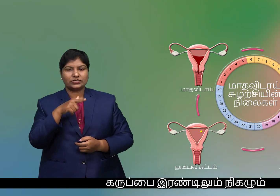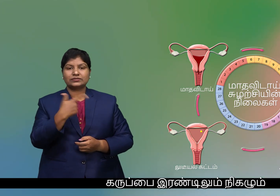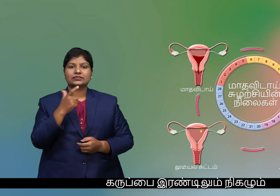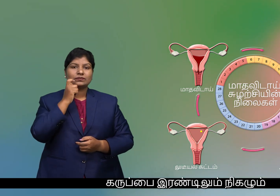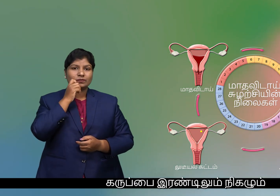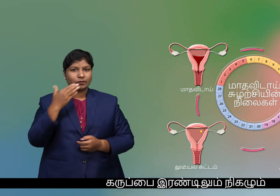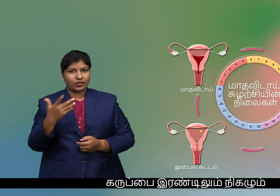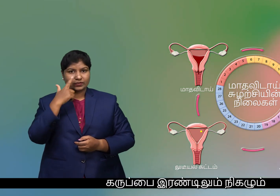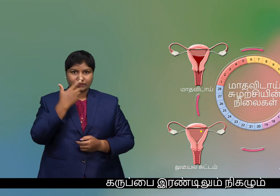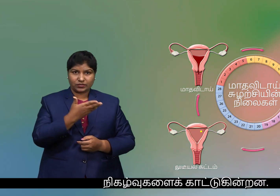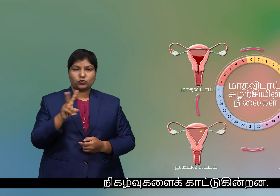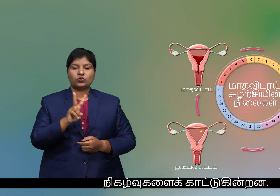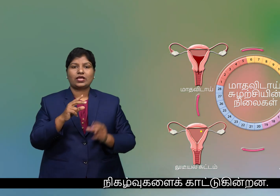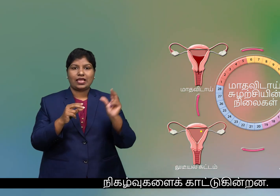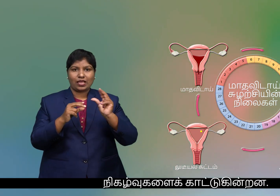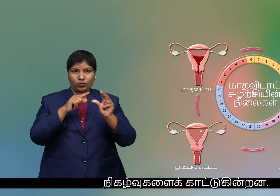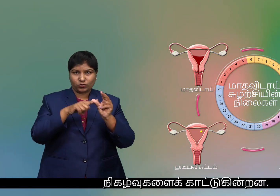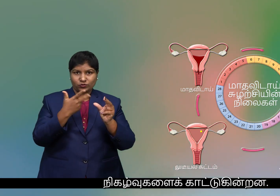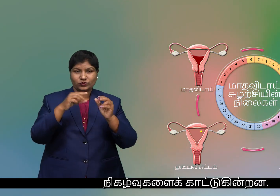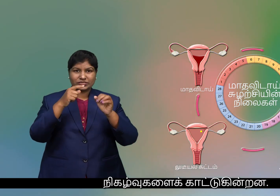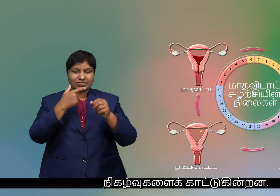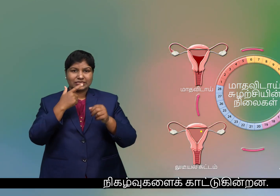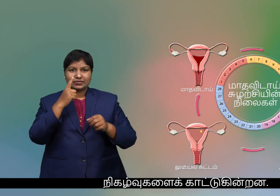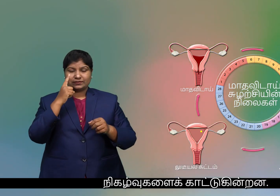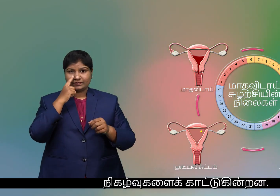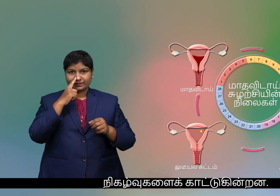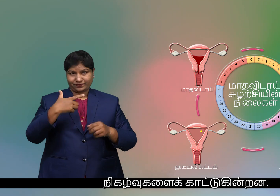கருப்பை இரண்டிலும் நிகழும் நிகழ்வுகளை காட்டுகின்றன.